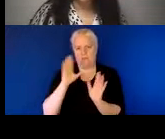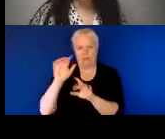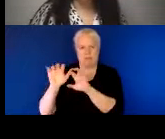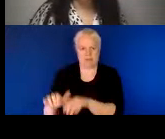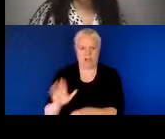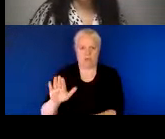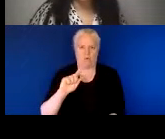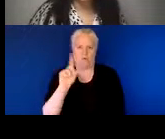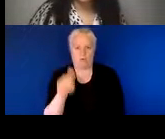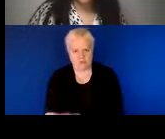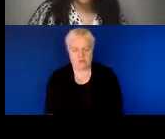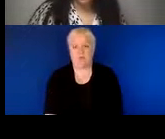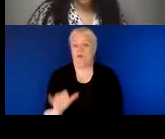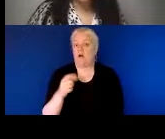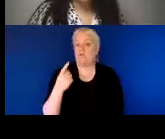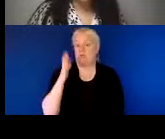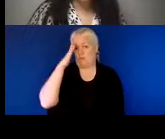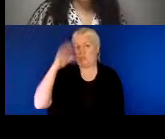的房间呢，请你在这个 Q&A